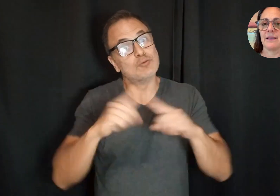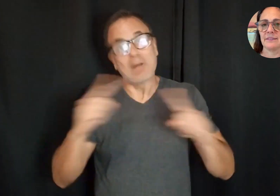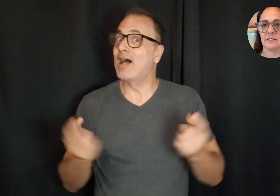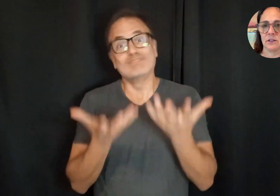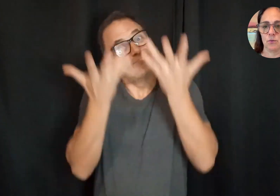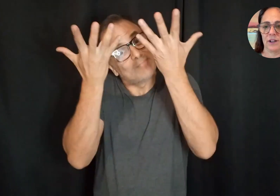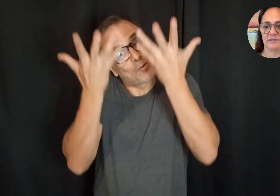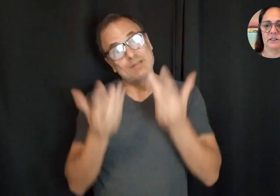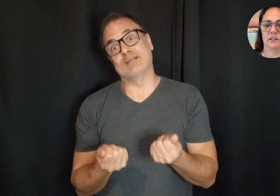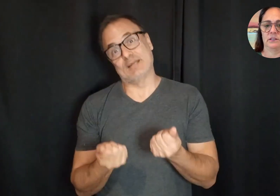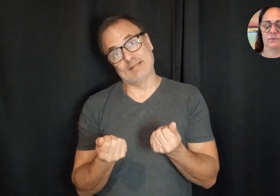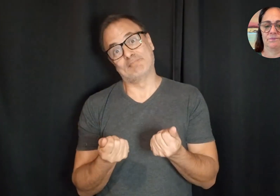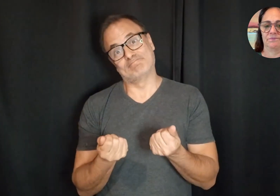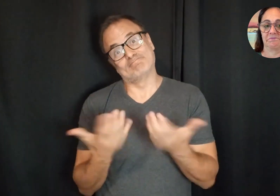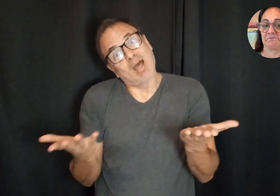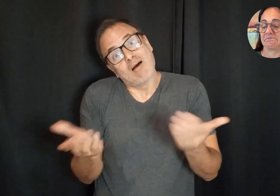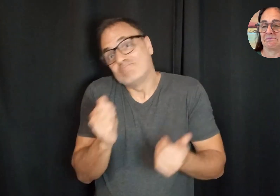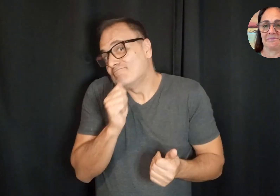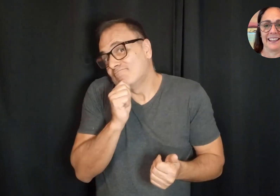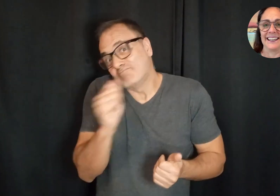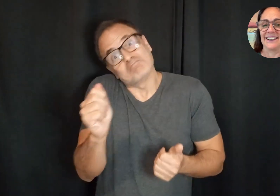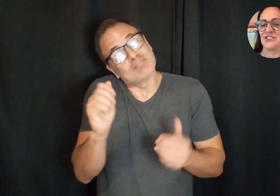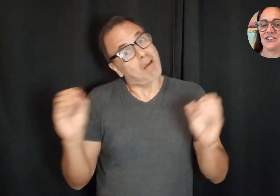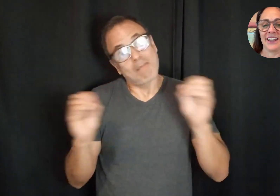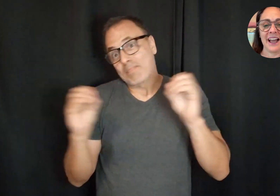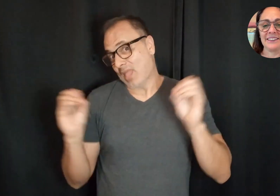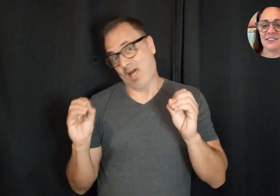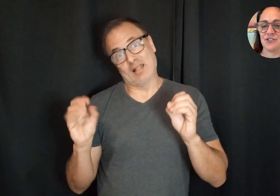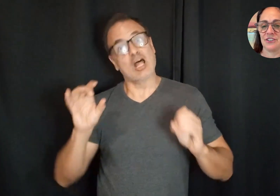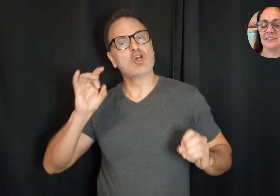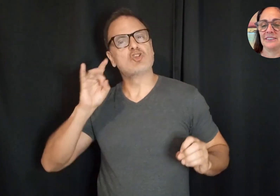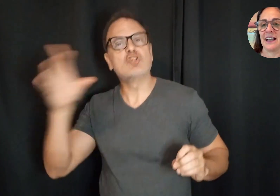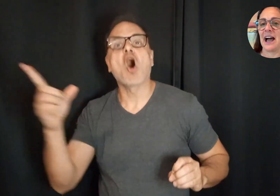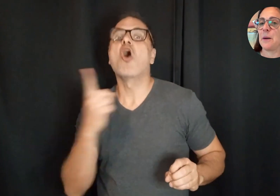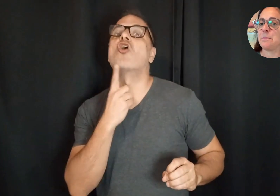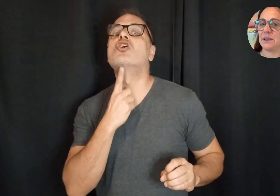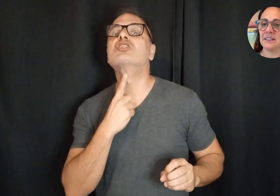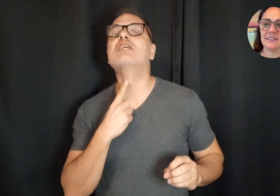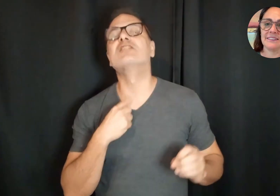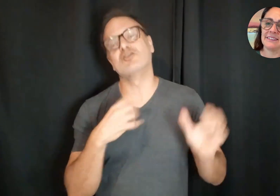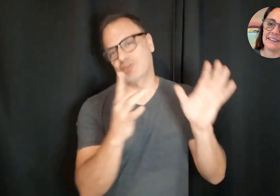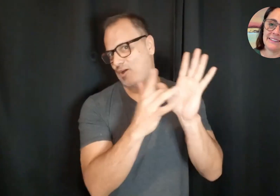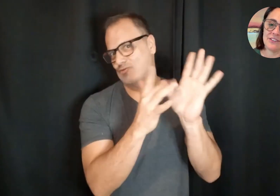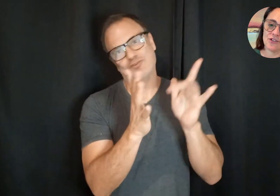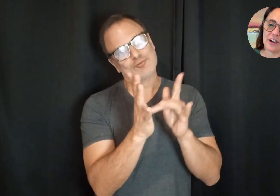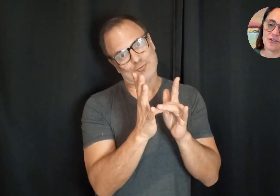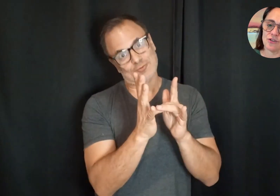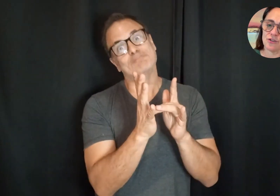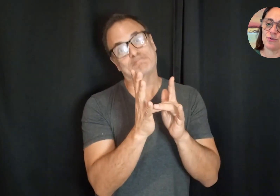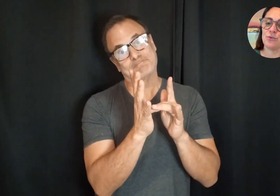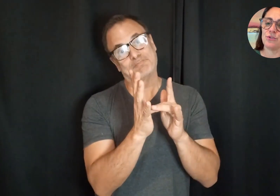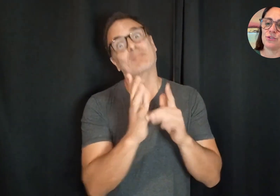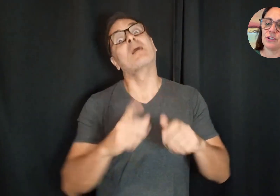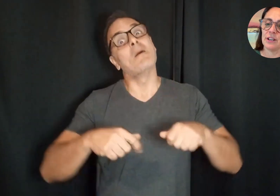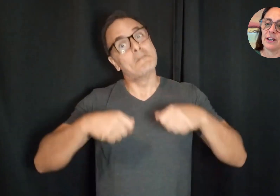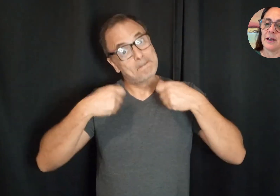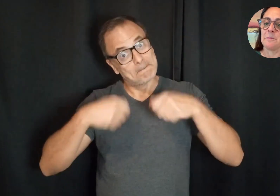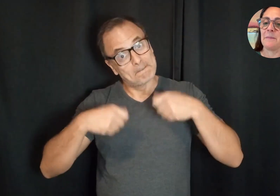mas não o aceitam. De nada adianta apenas desejar Jesus,